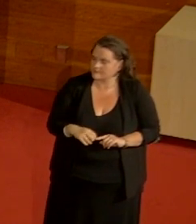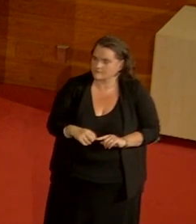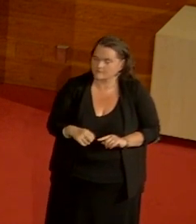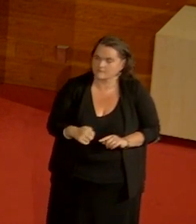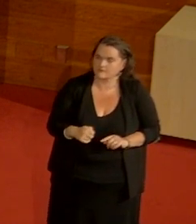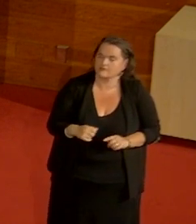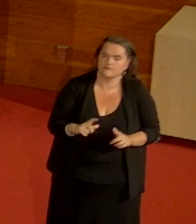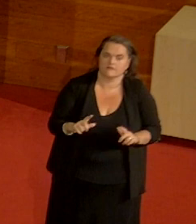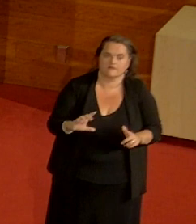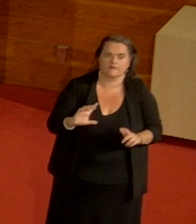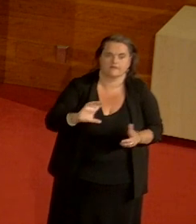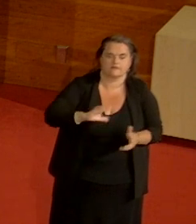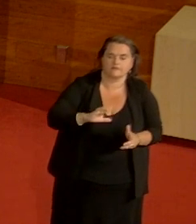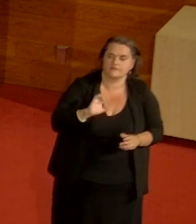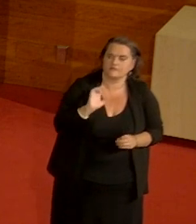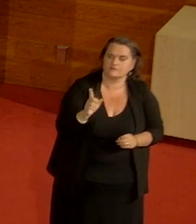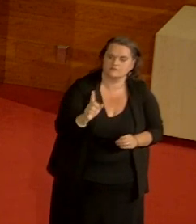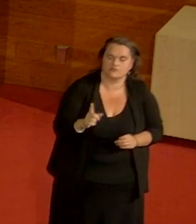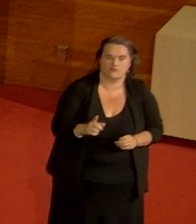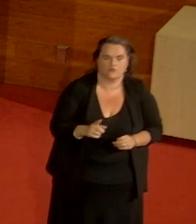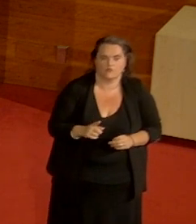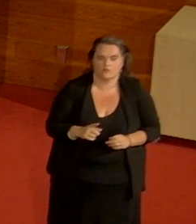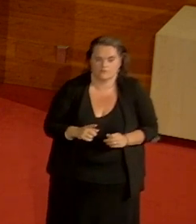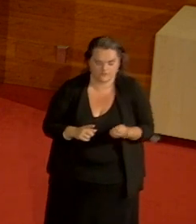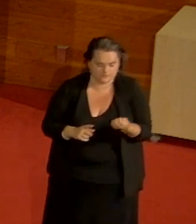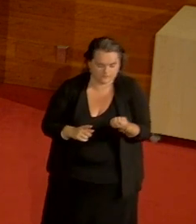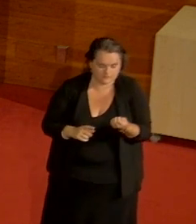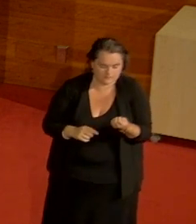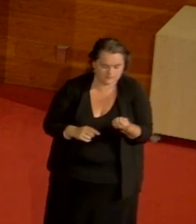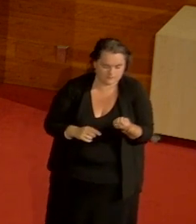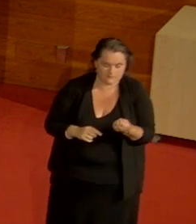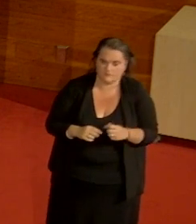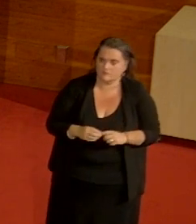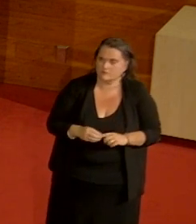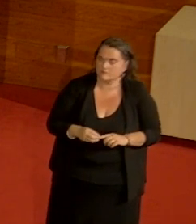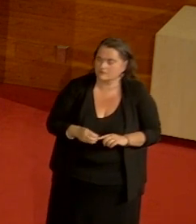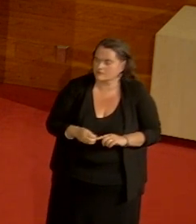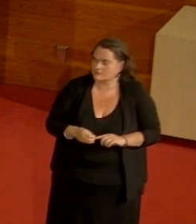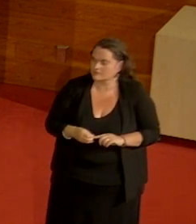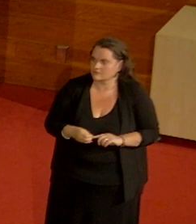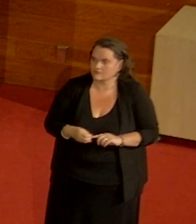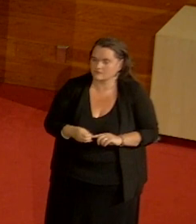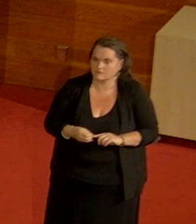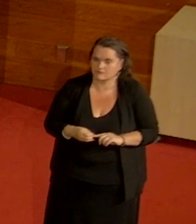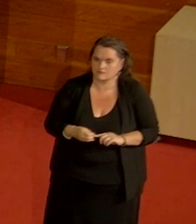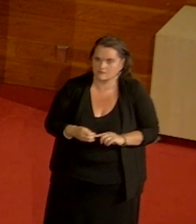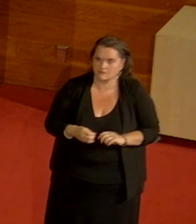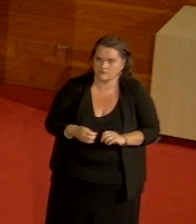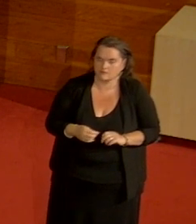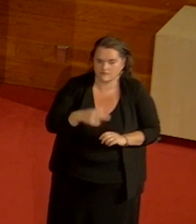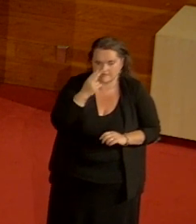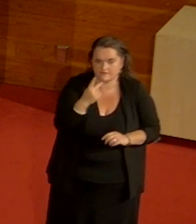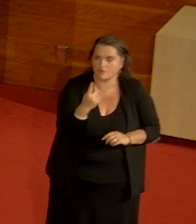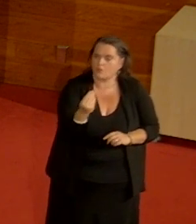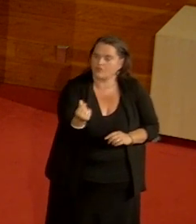son exclusivamente cuestiones más eh que duran lo que dura un no sé pues cuestiones que tienen el interés de un